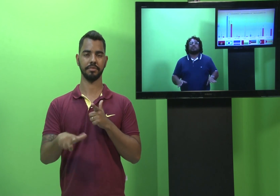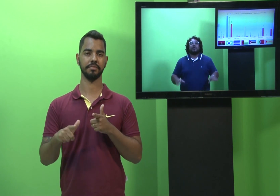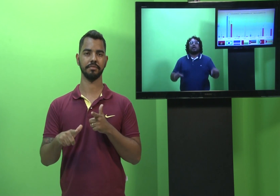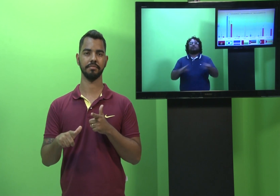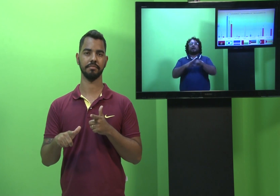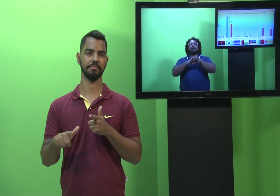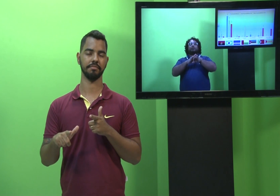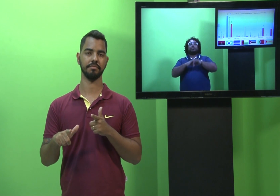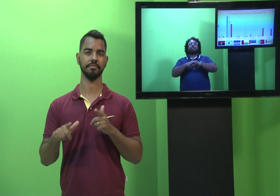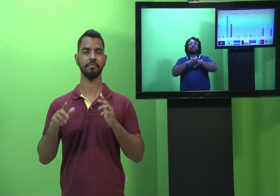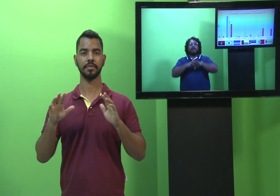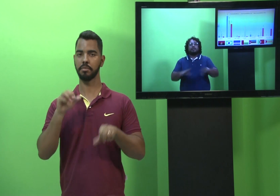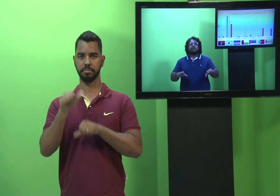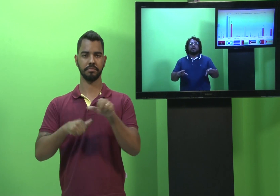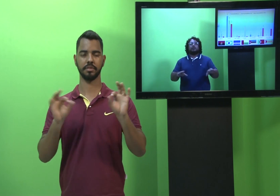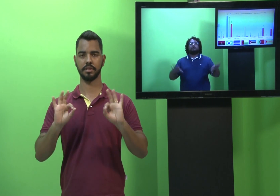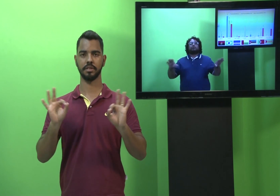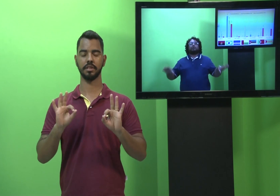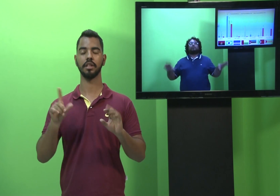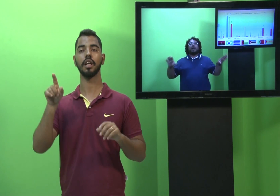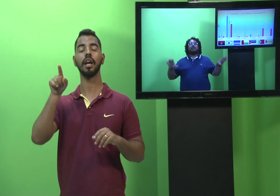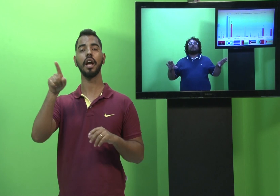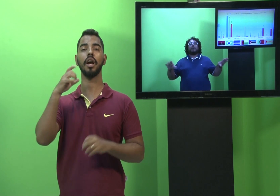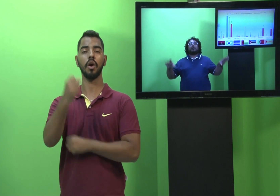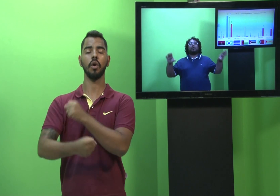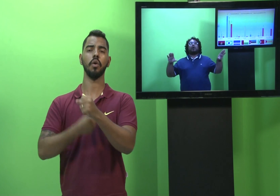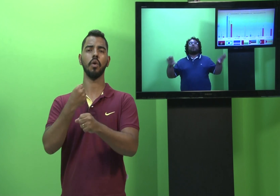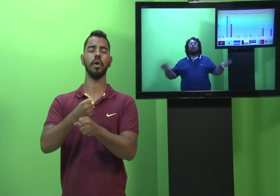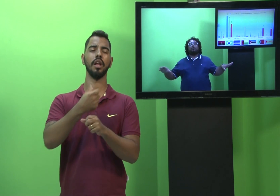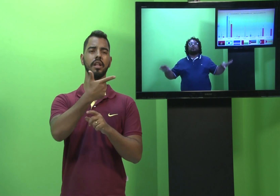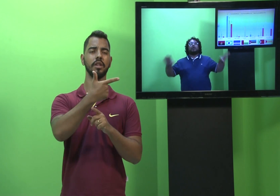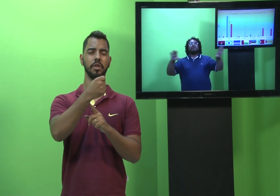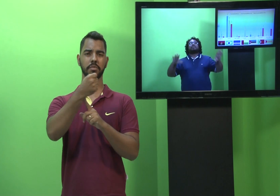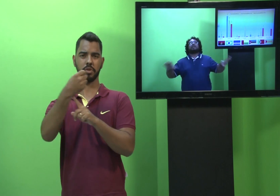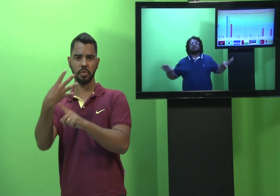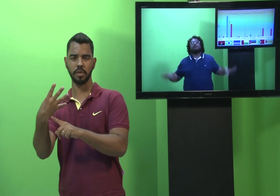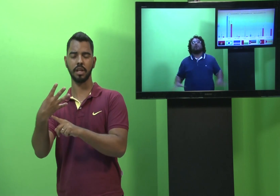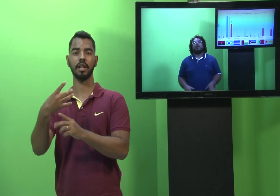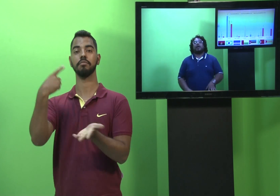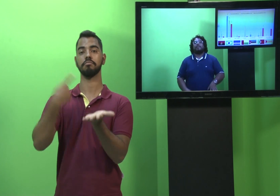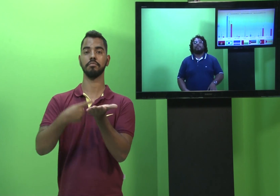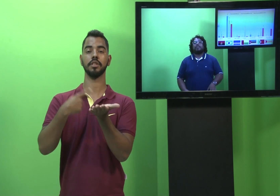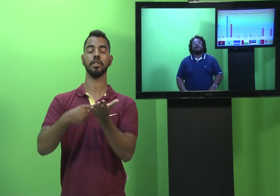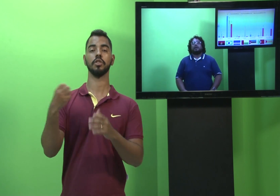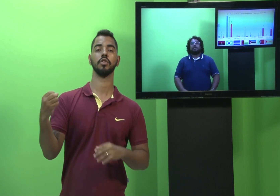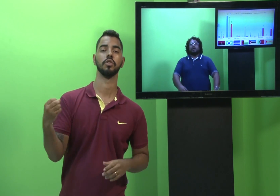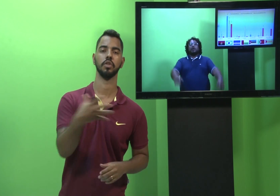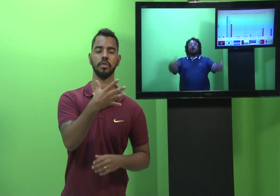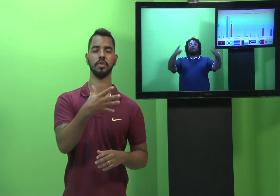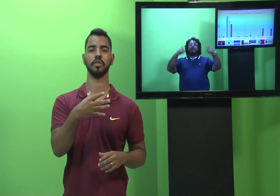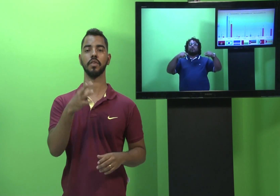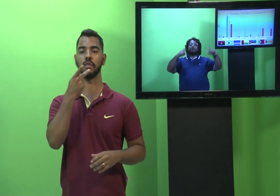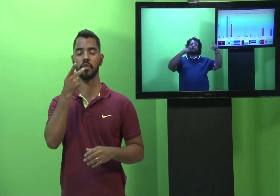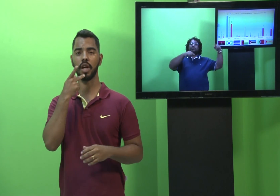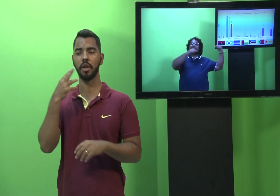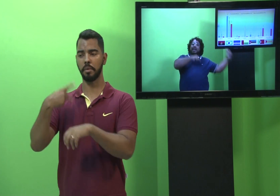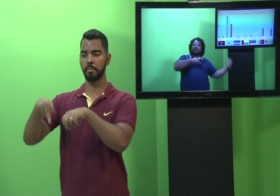manifestação ratificadora de 3 dos 8 países para que o acordo passasse a vigorar. Então, em novembro de